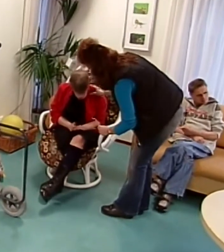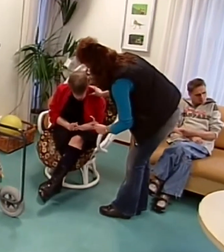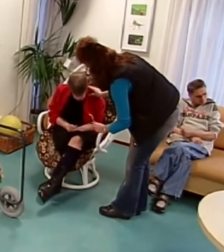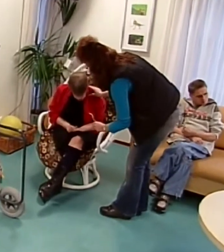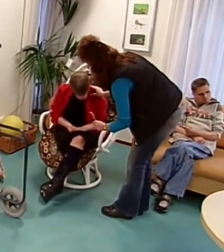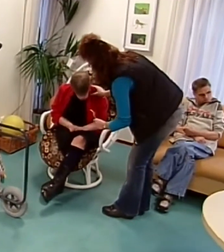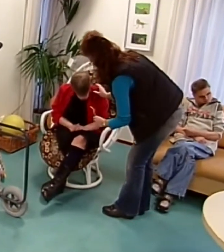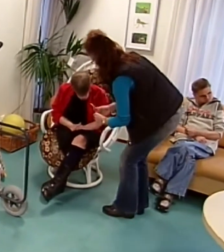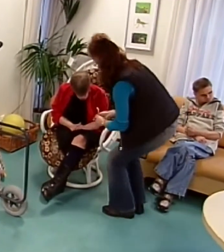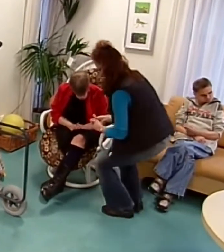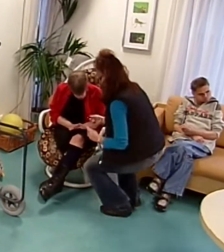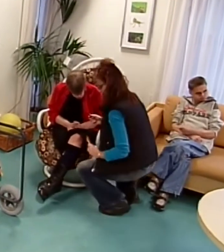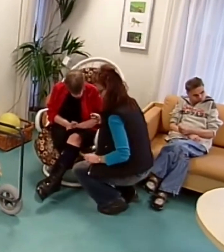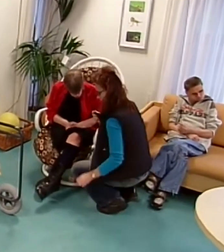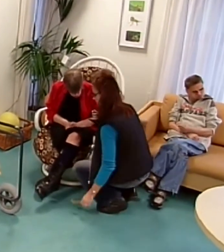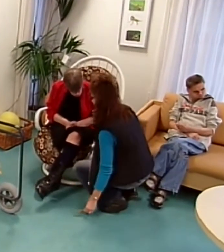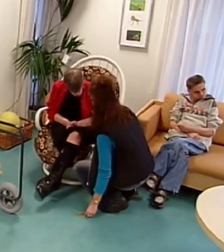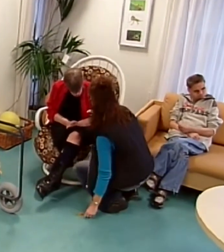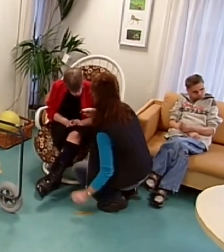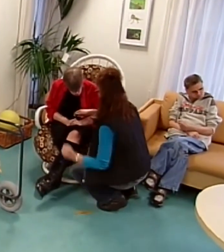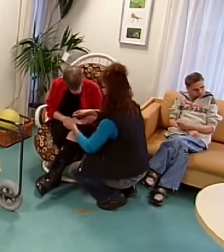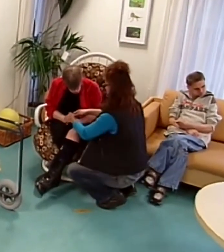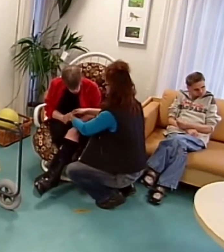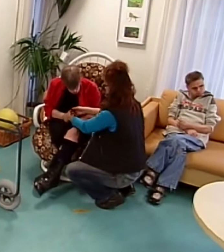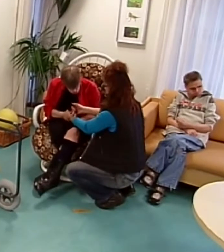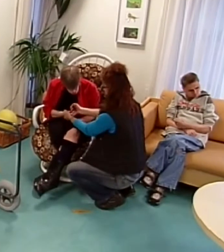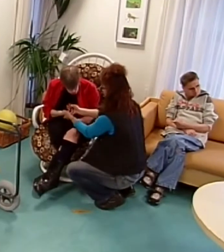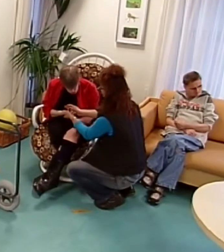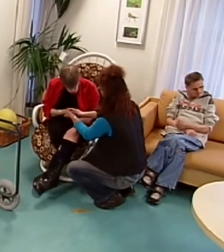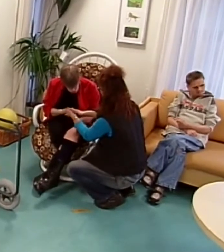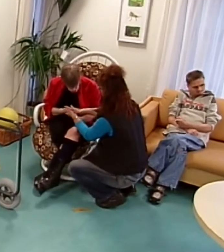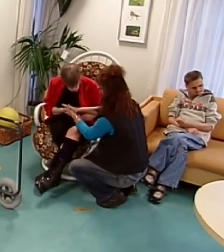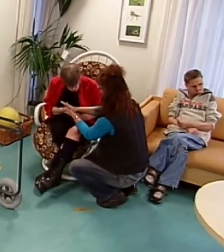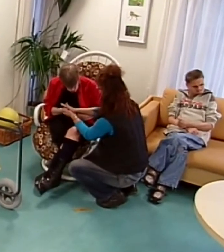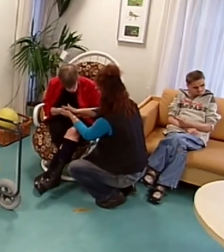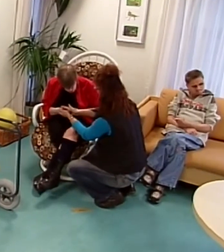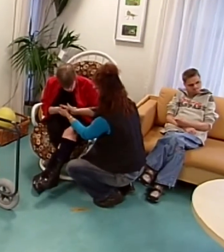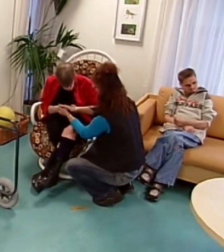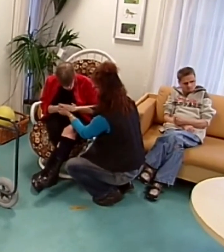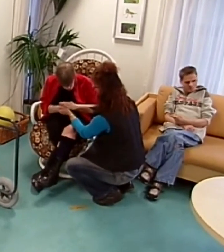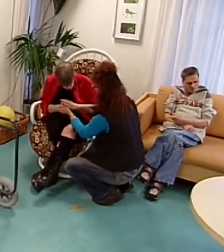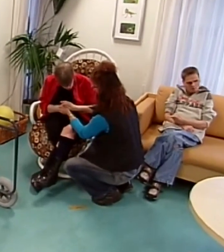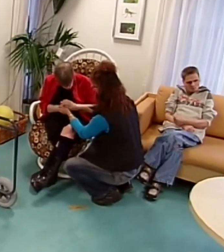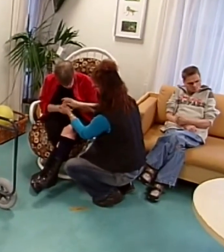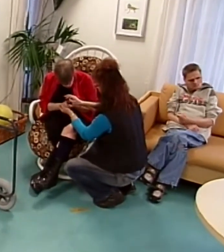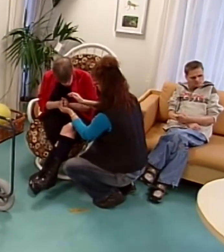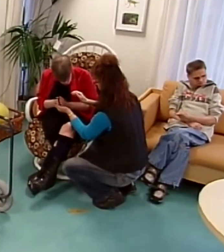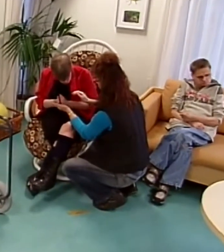bezorgen. Alle medewerkers hebben een eigen persoonlijke naamverwijzer waarmee we cliënten begroeten. In mijn